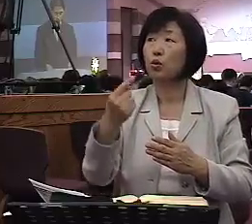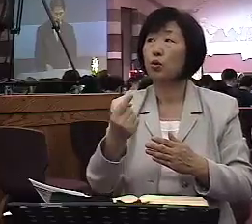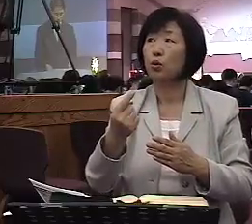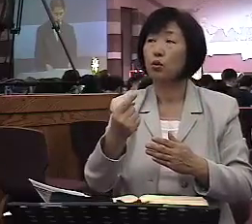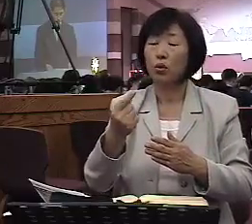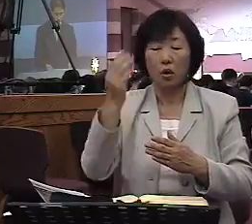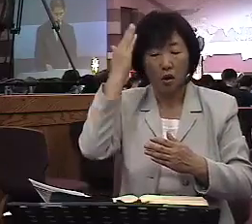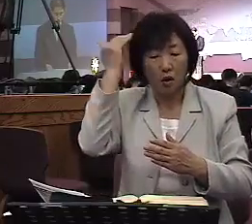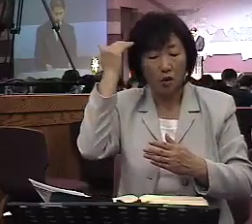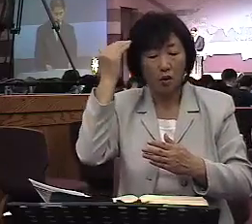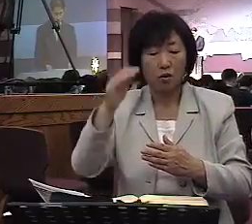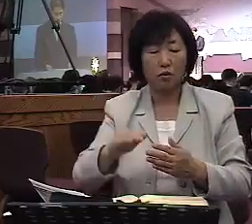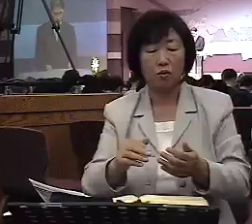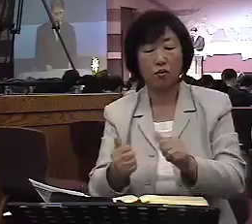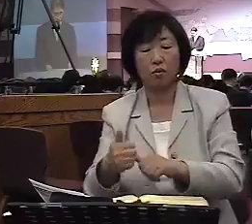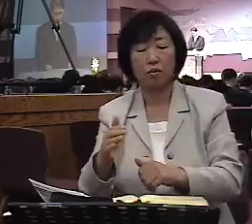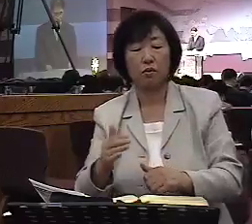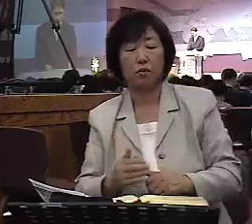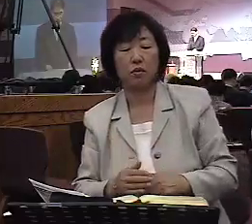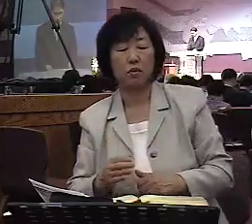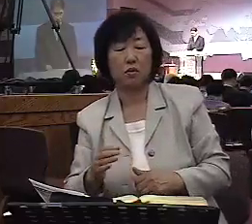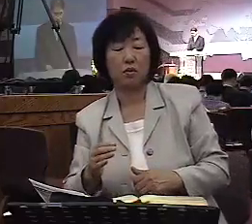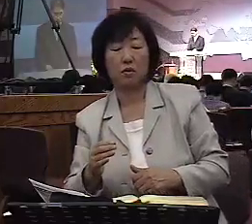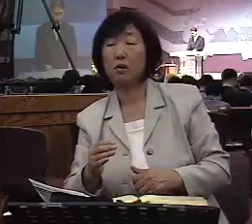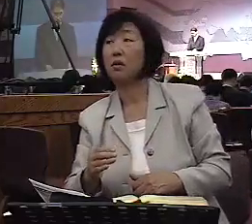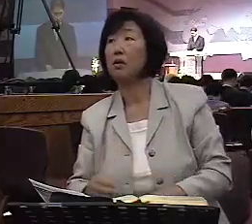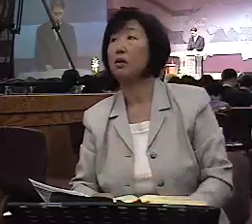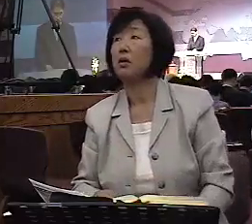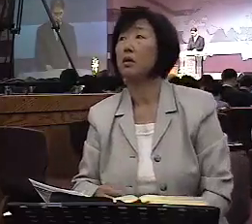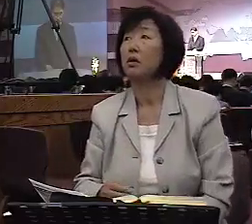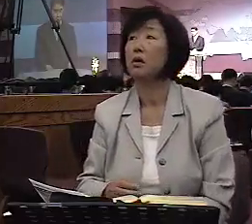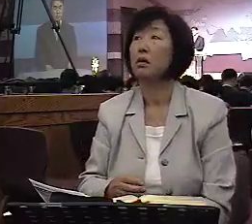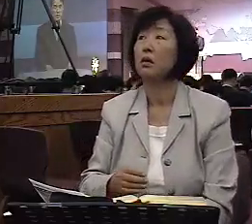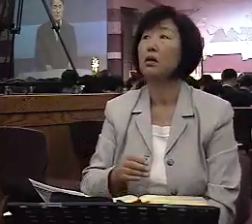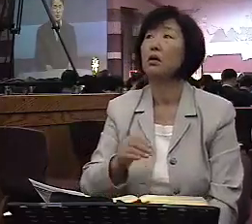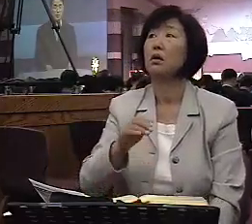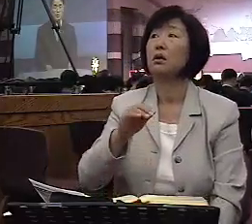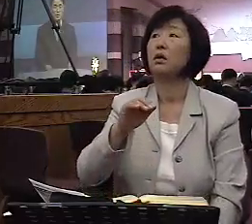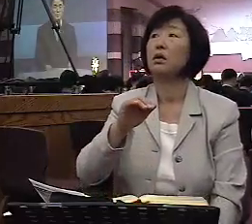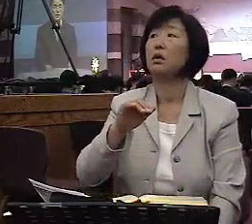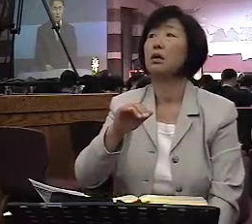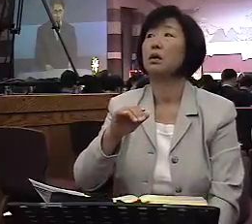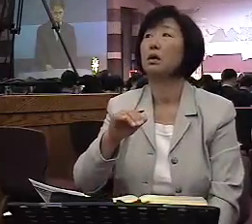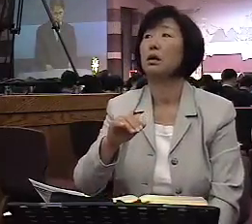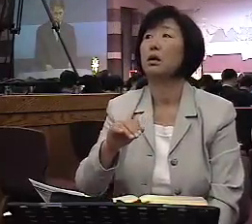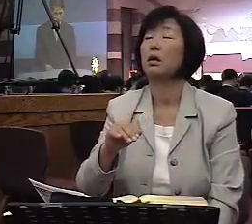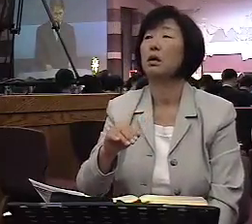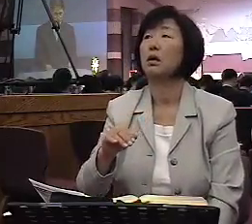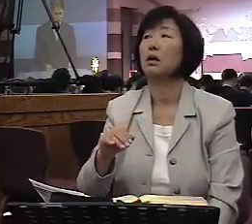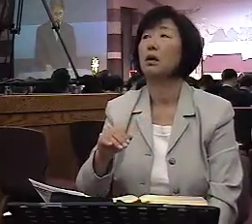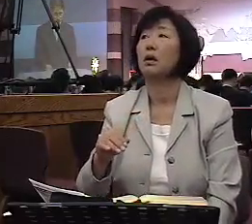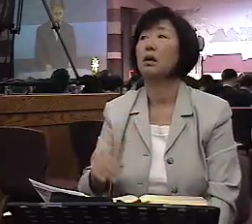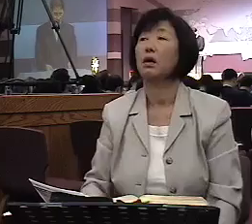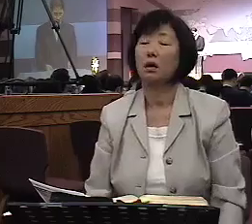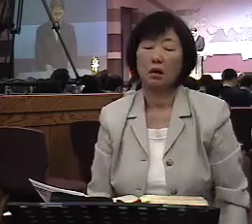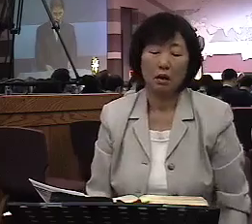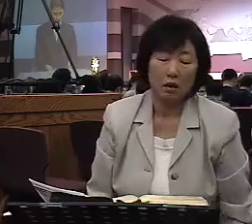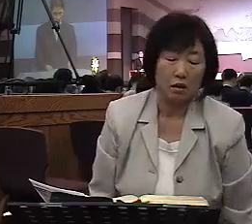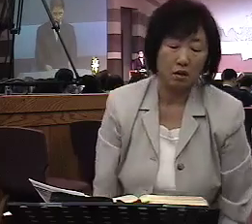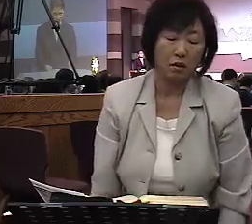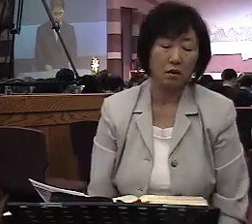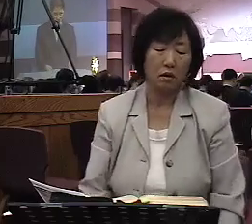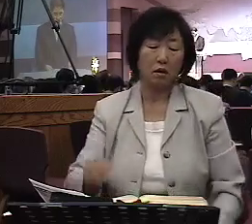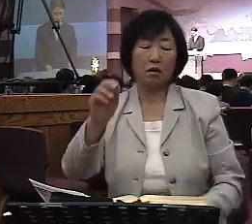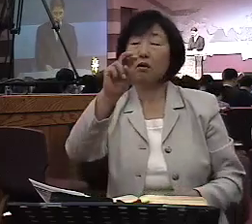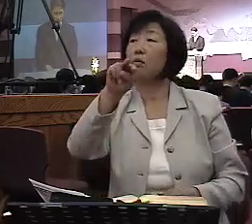성도님 한국에서 소천하셨고요. 이정수 집사님의 남편 되시는 잔 반더 베르트 성도님 소천하셨습니다.